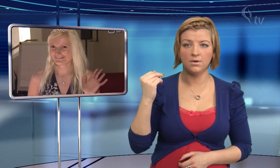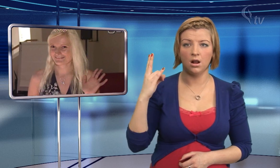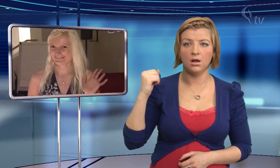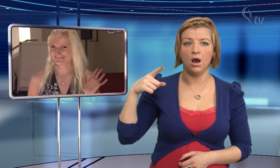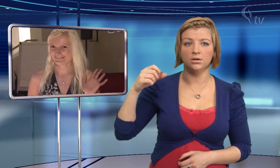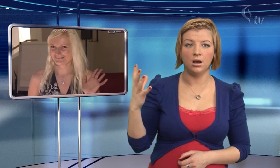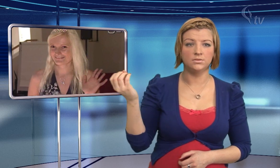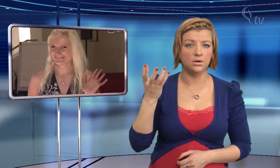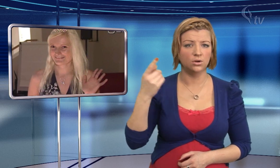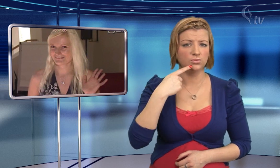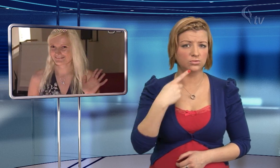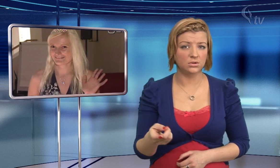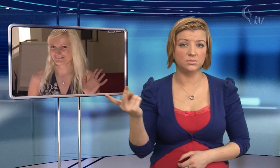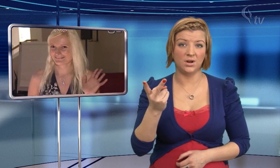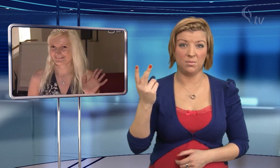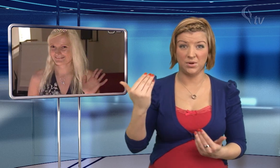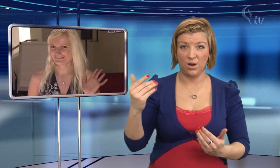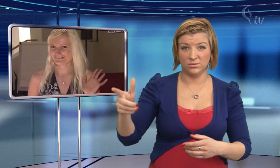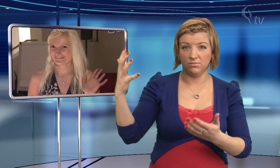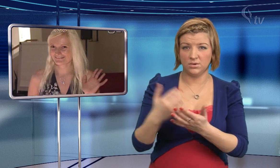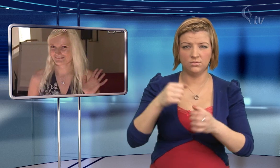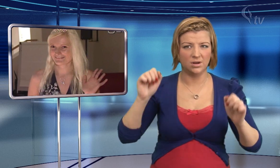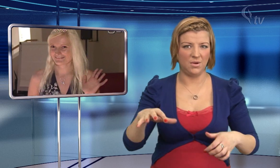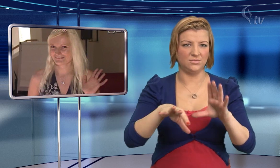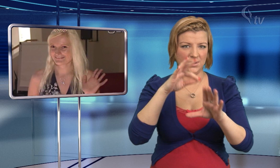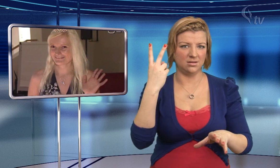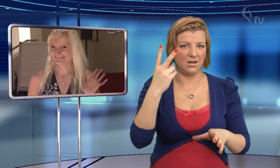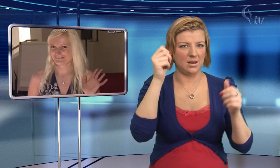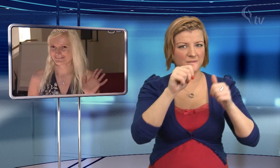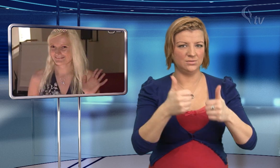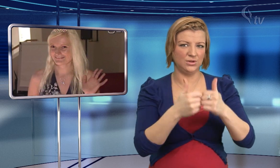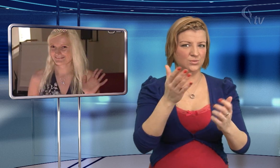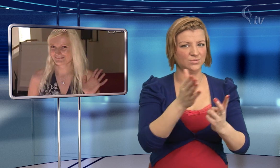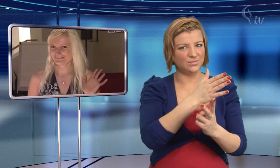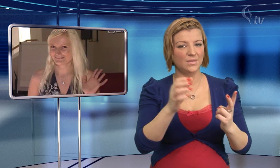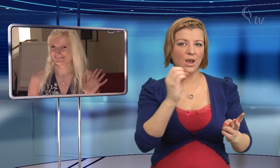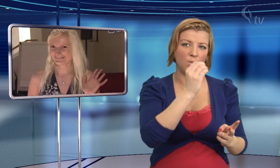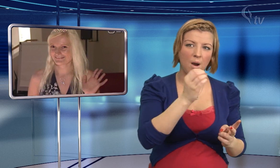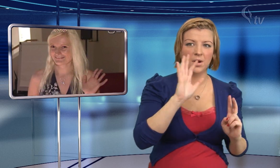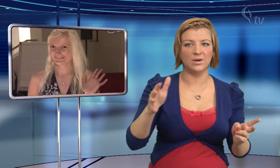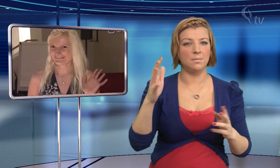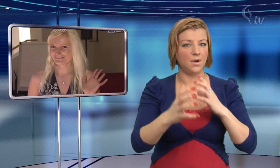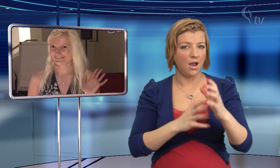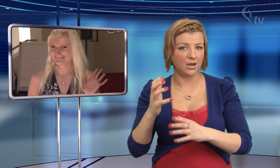missivõistluse vahel, Euroopa või maailma missivõistlused. Võitjaks krooniti